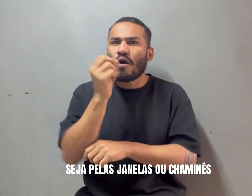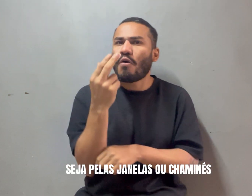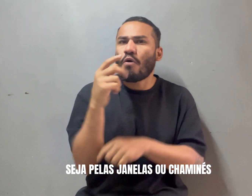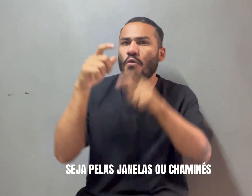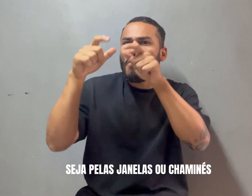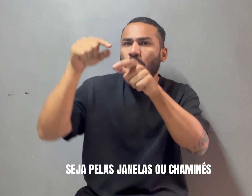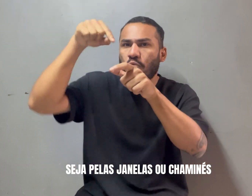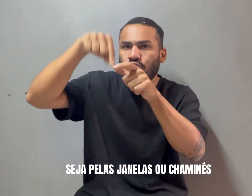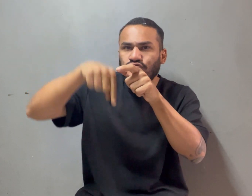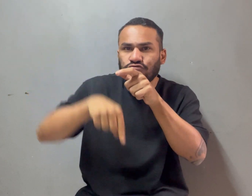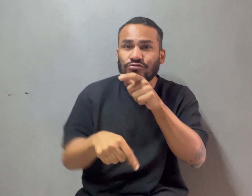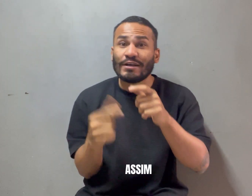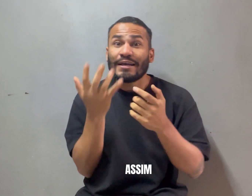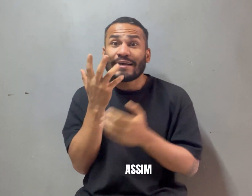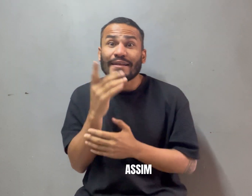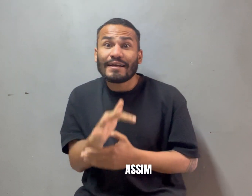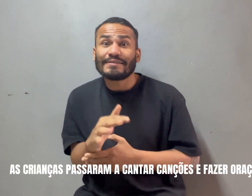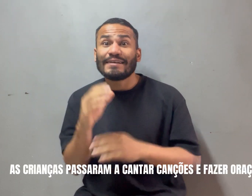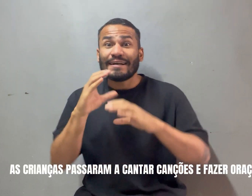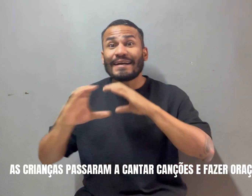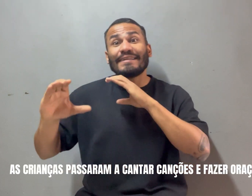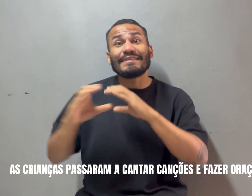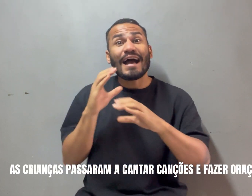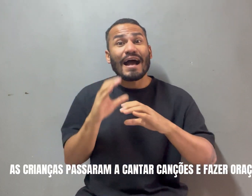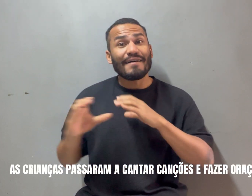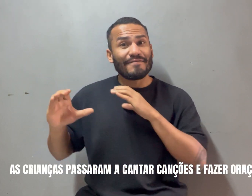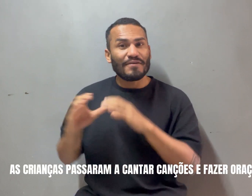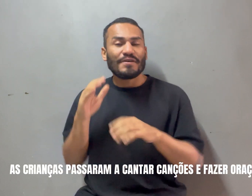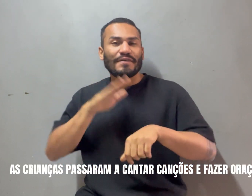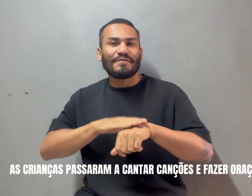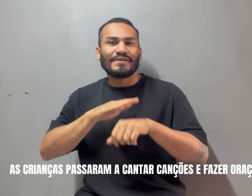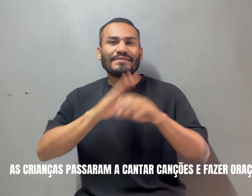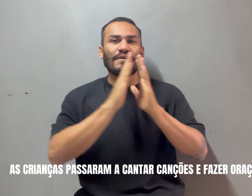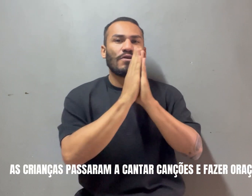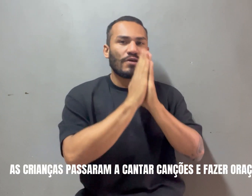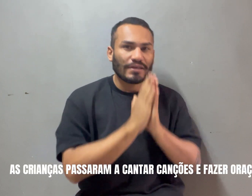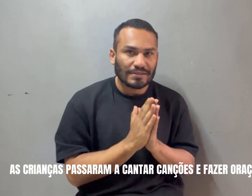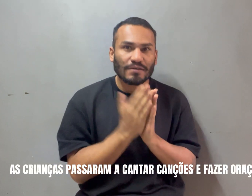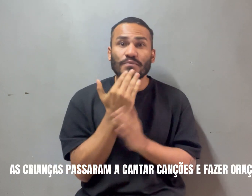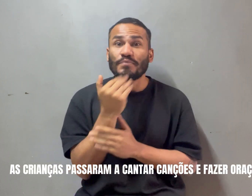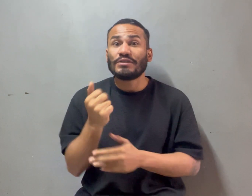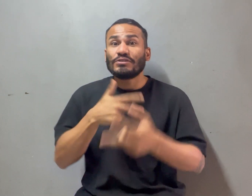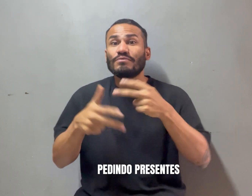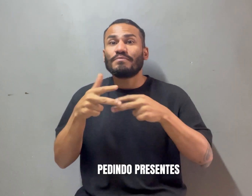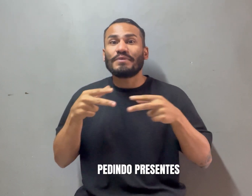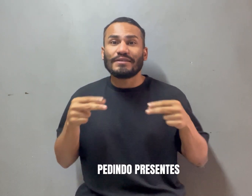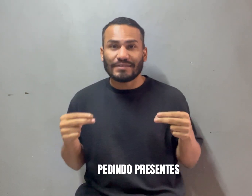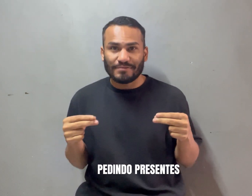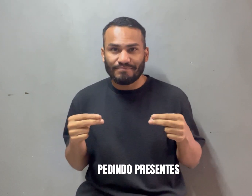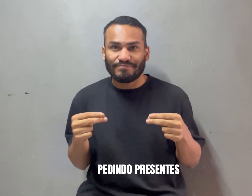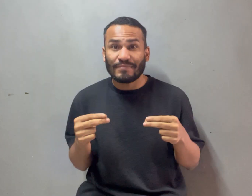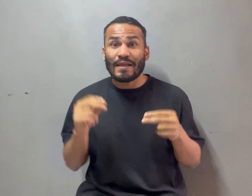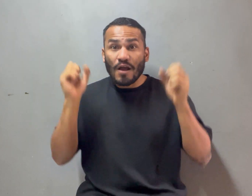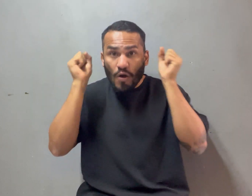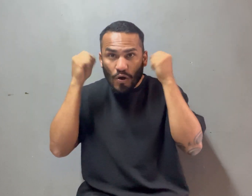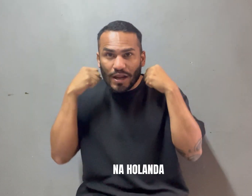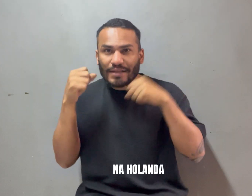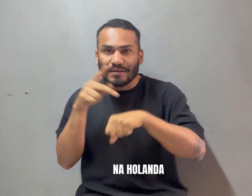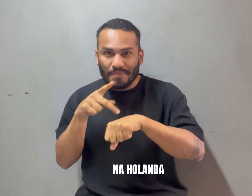ou chaminés. Assim, as crianças passaram a cantar canções e fazer orações pedindo presentes. Na Holanda,